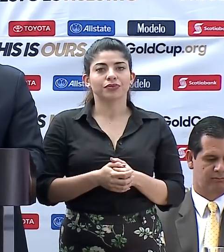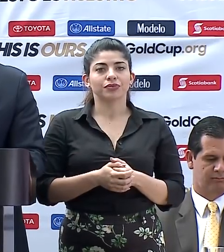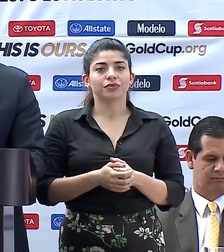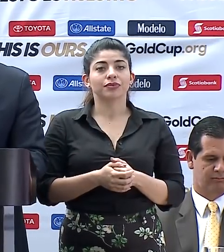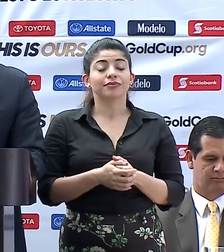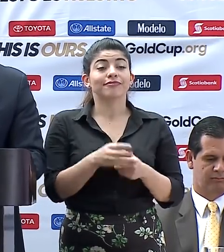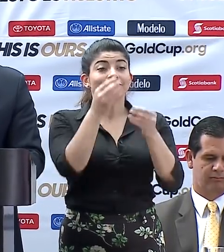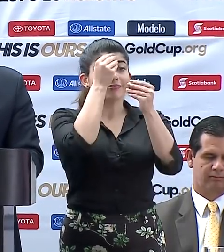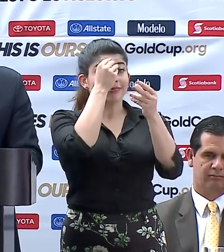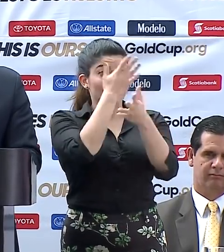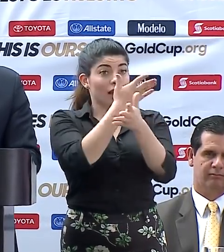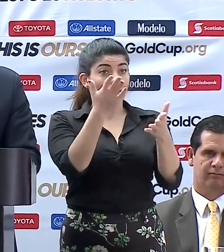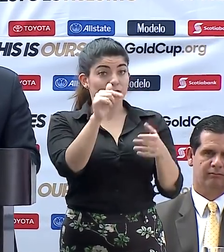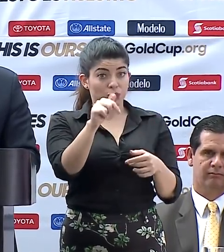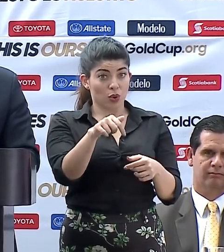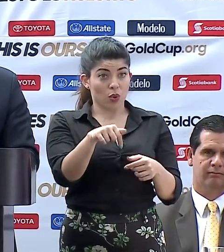El anuncio que se hace hoy,